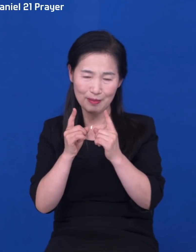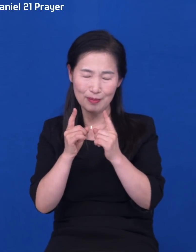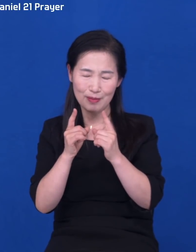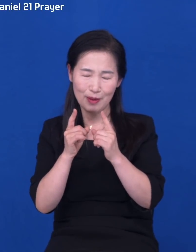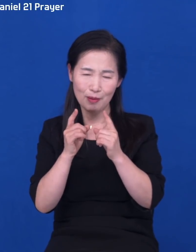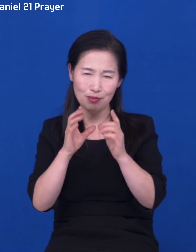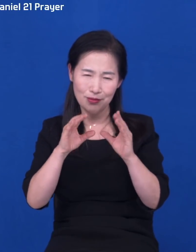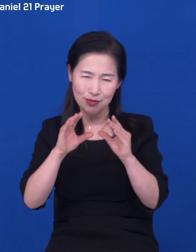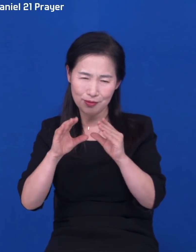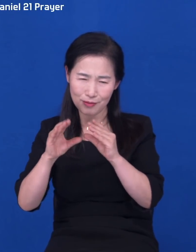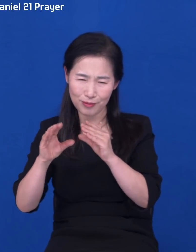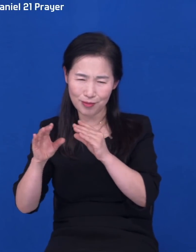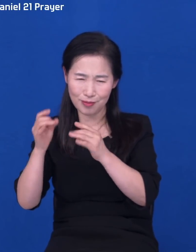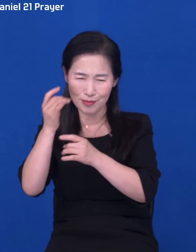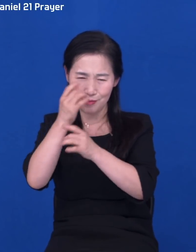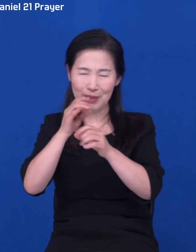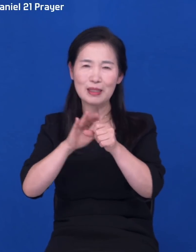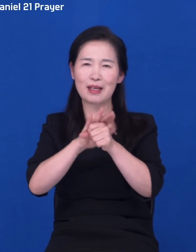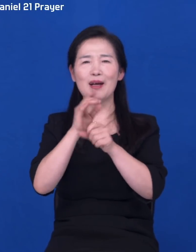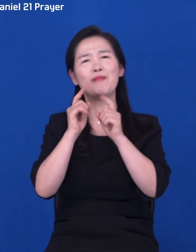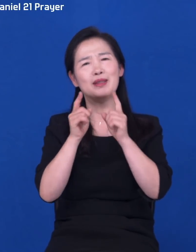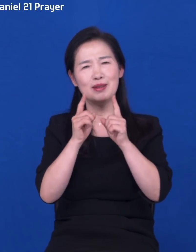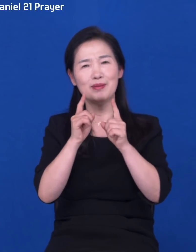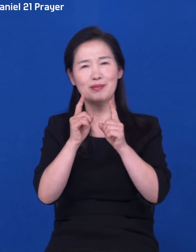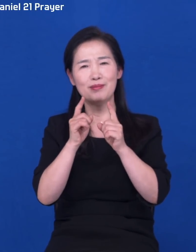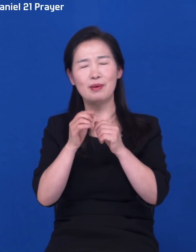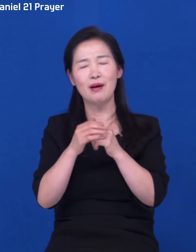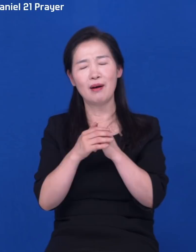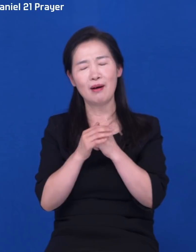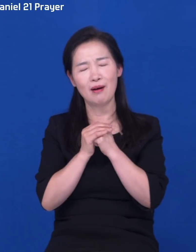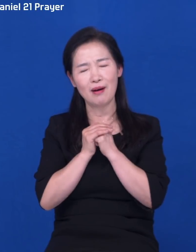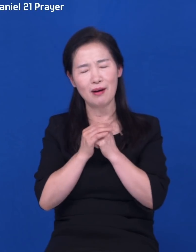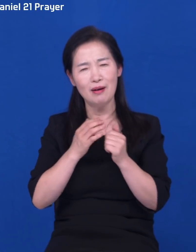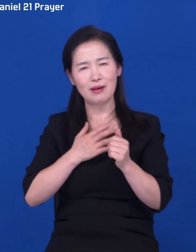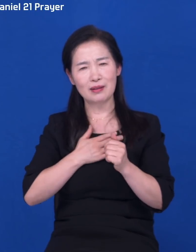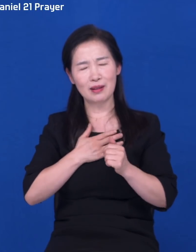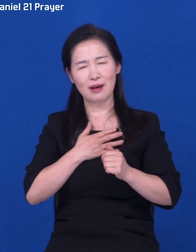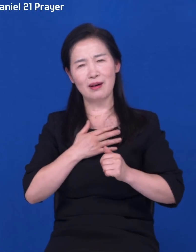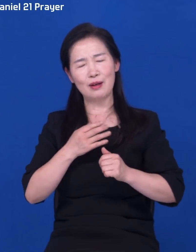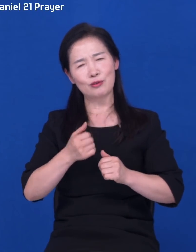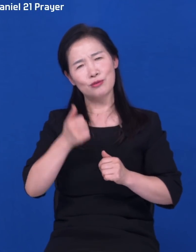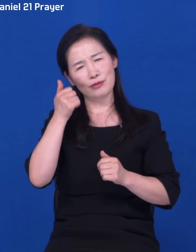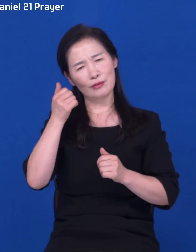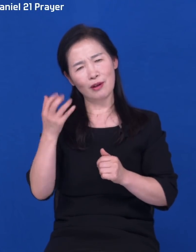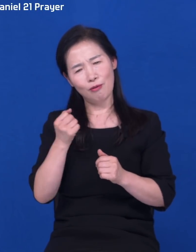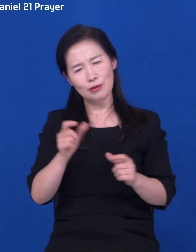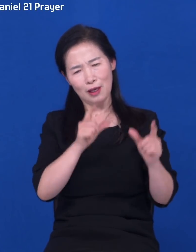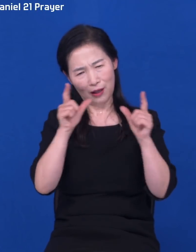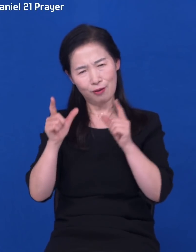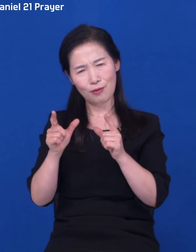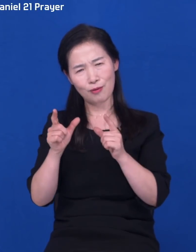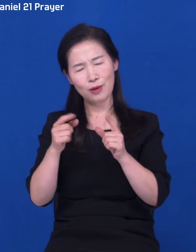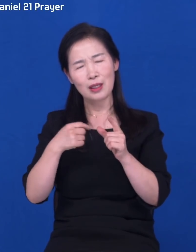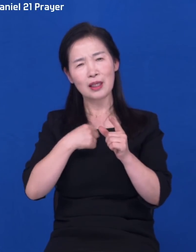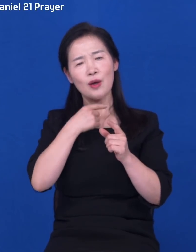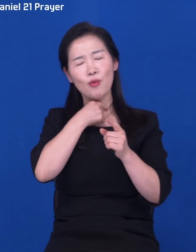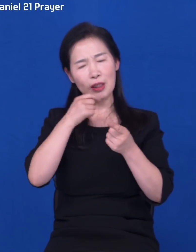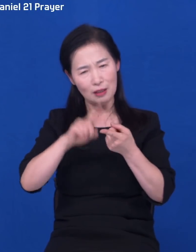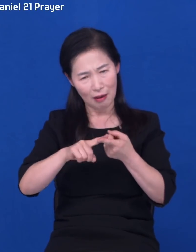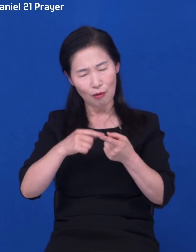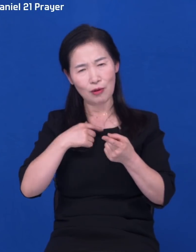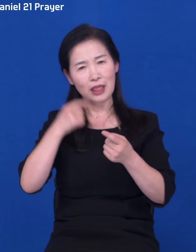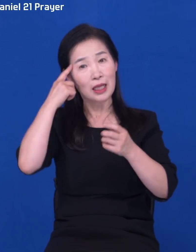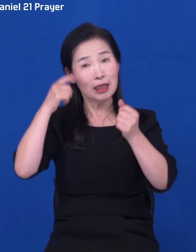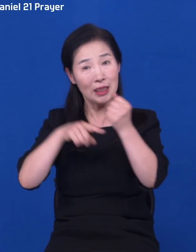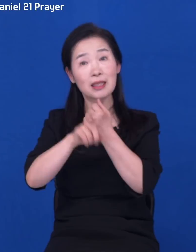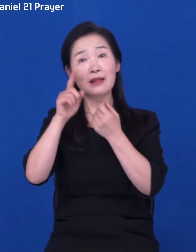거 있잖아요. 나는 내가 주인이 맞았어요. 주인이라는 게 다른 게 아니라 내 마음대로 생각하고 내 뜻대로 하고 내